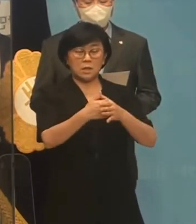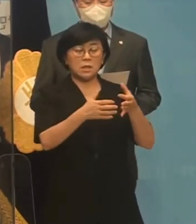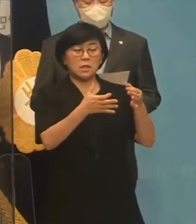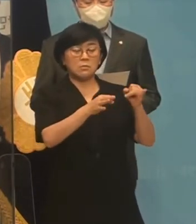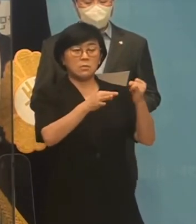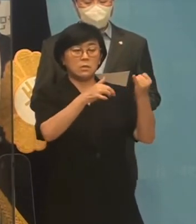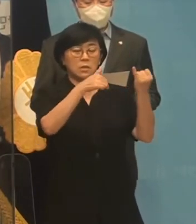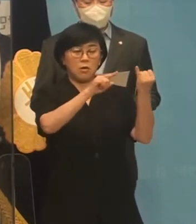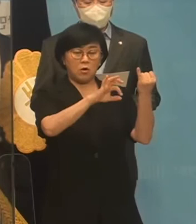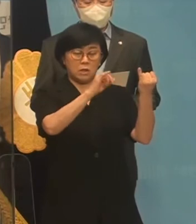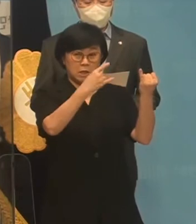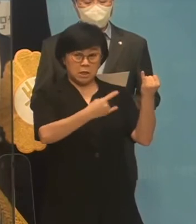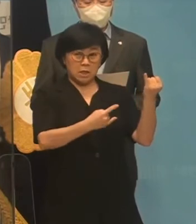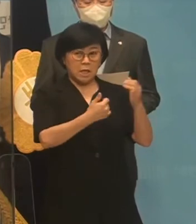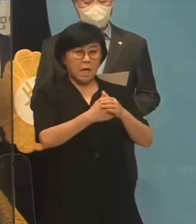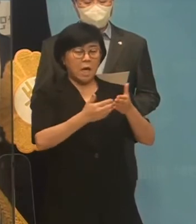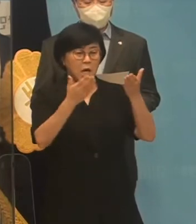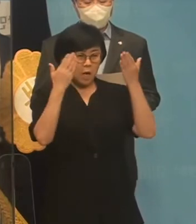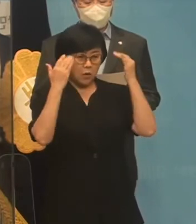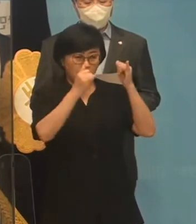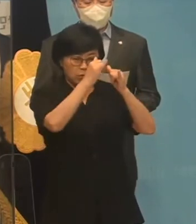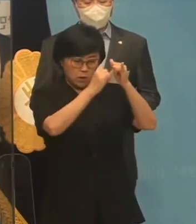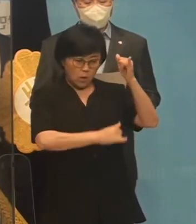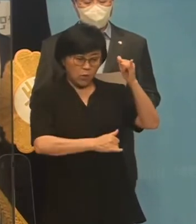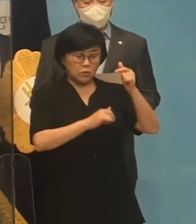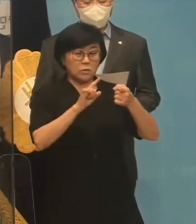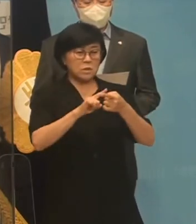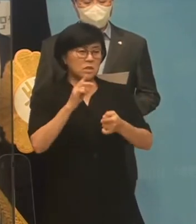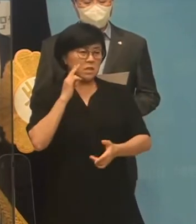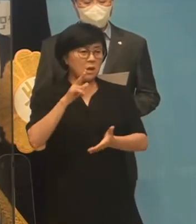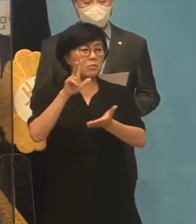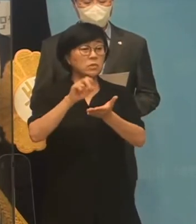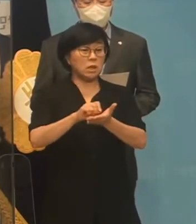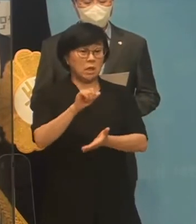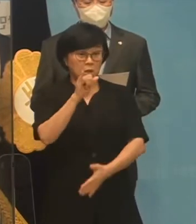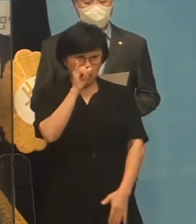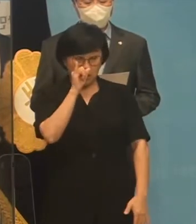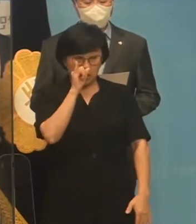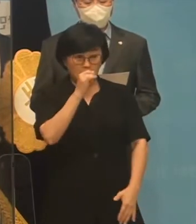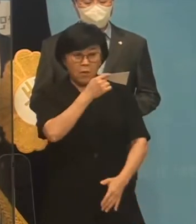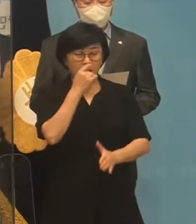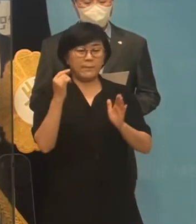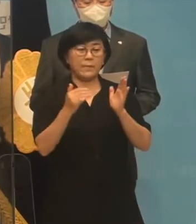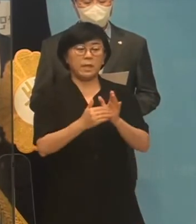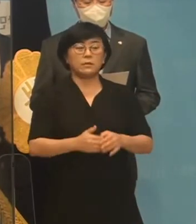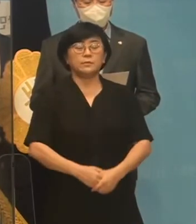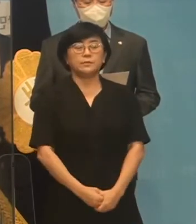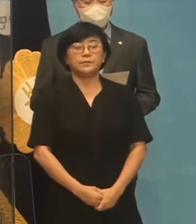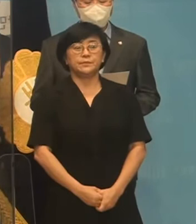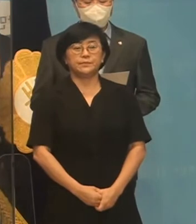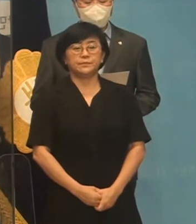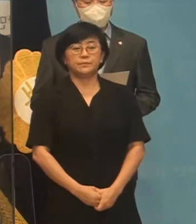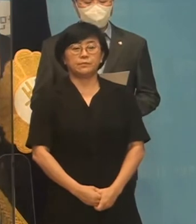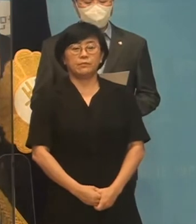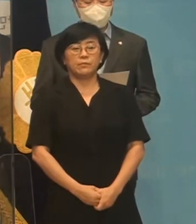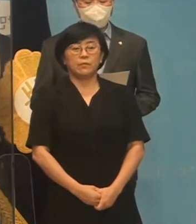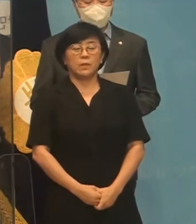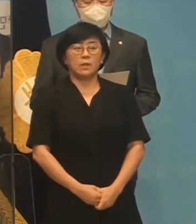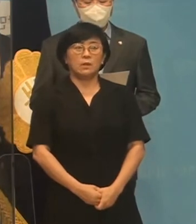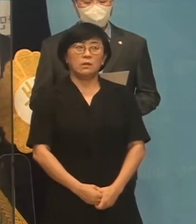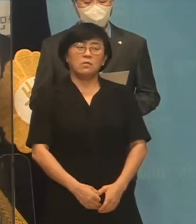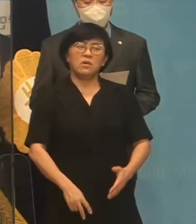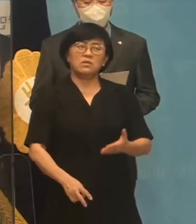씨는 학력뿐만 아니라 이력도 심각한 문제가 있다는 점이 확인됐습니다. 그의